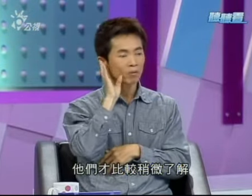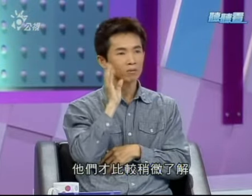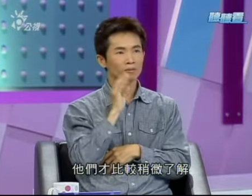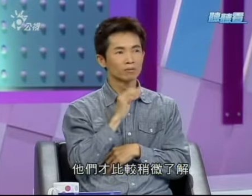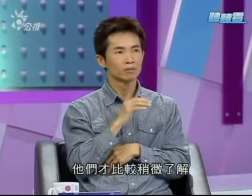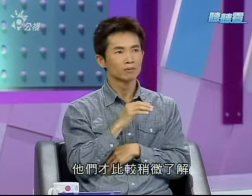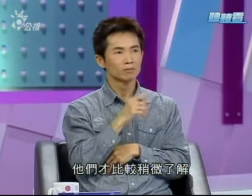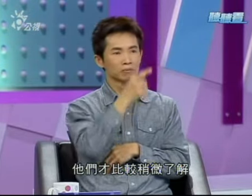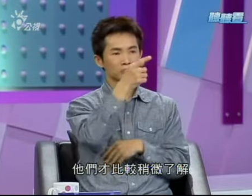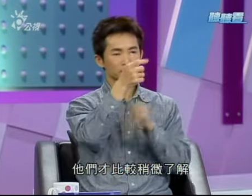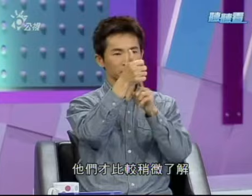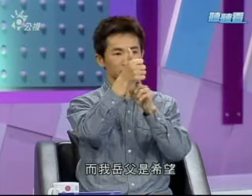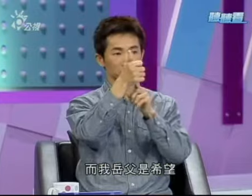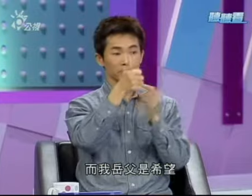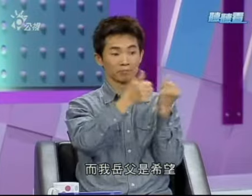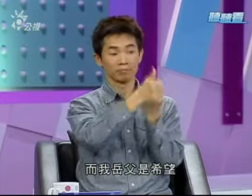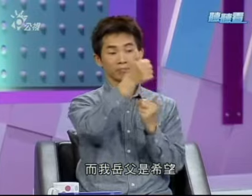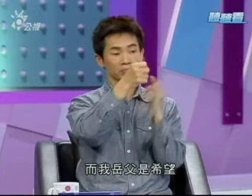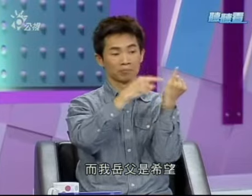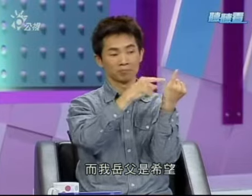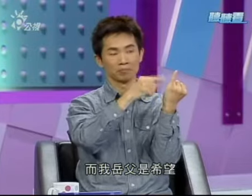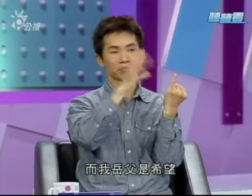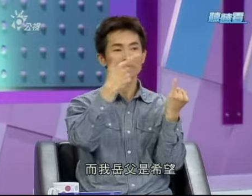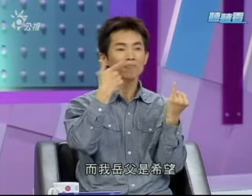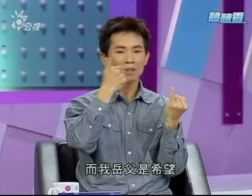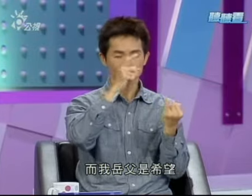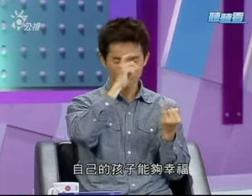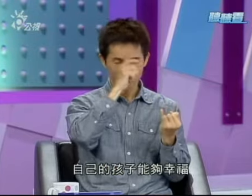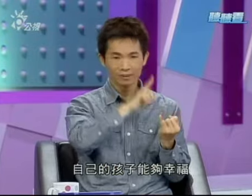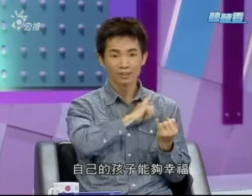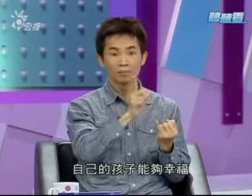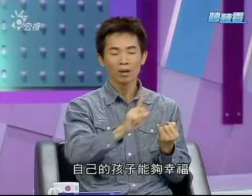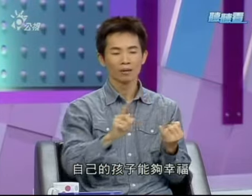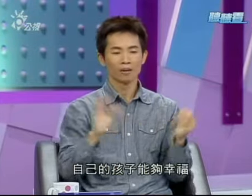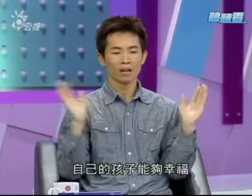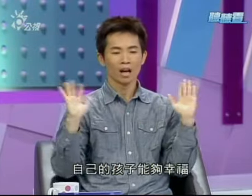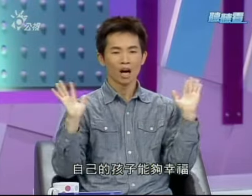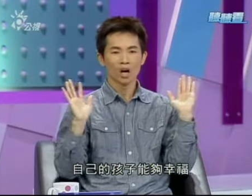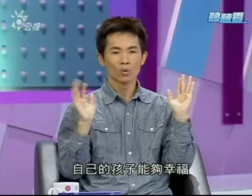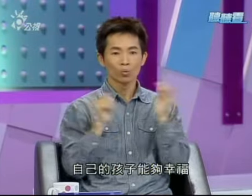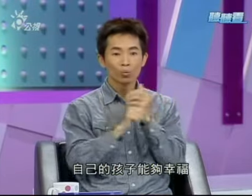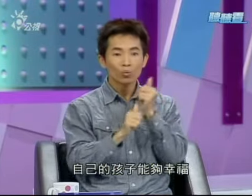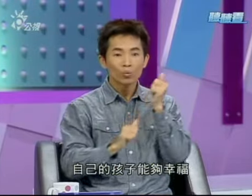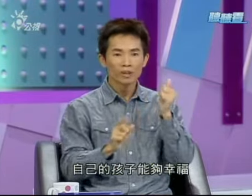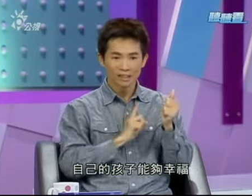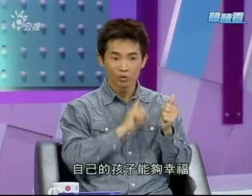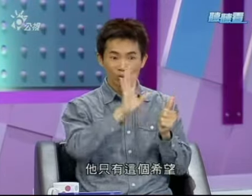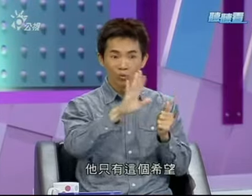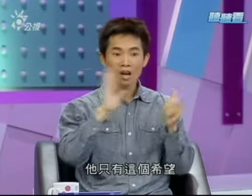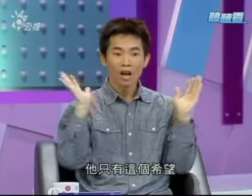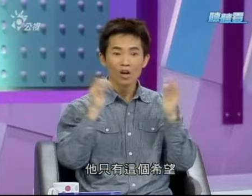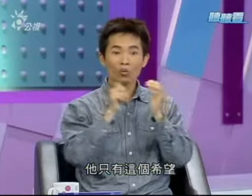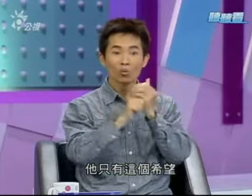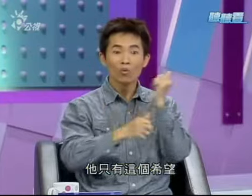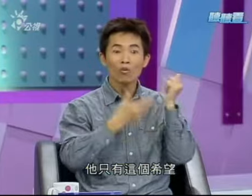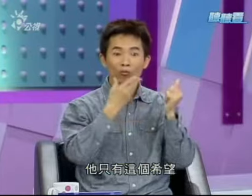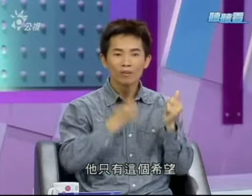稍微了解而我岳父呢是希望自己的孩子能够幸福他只有这个希望